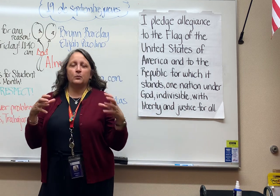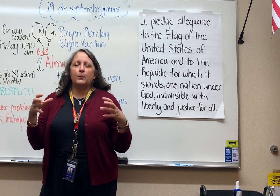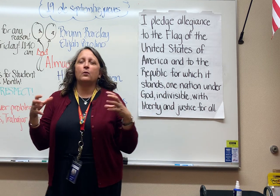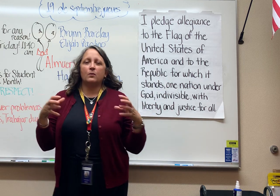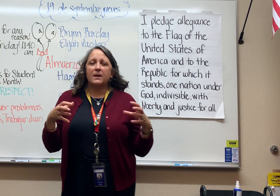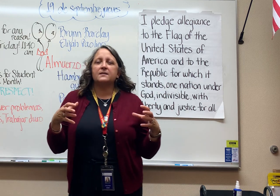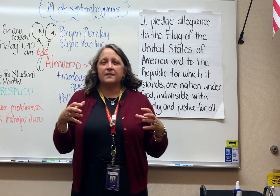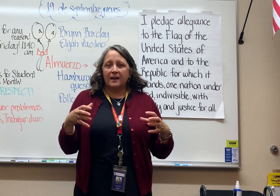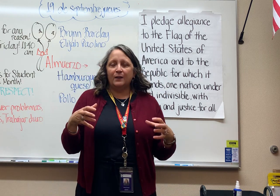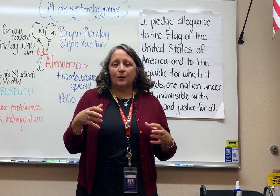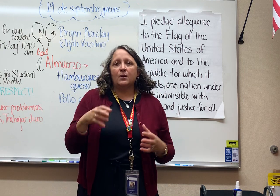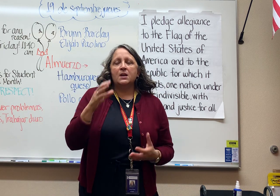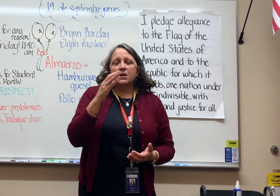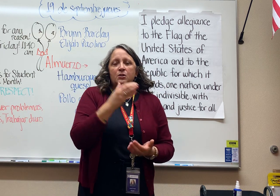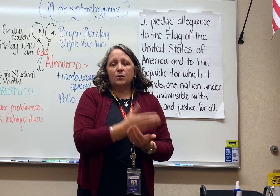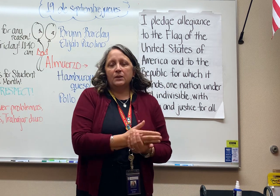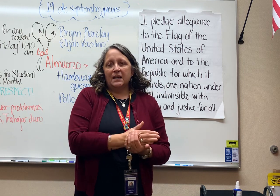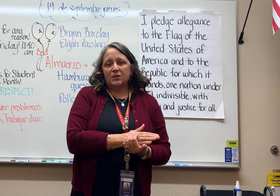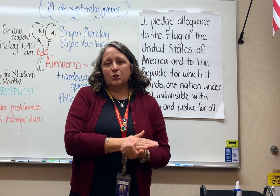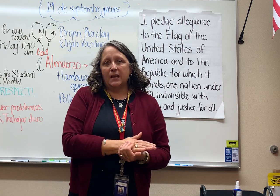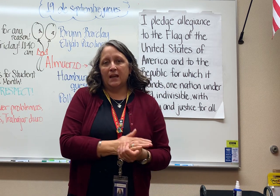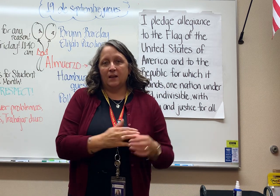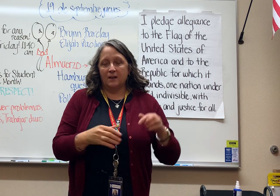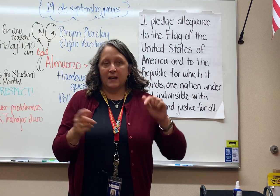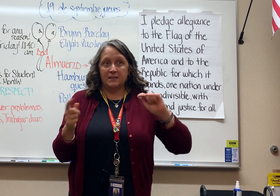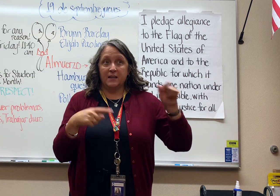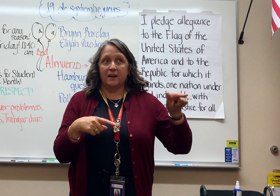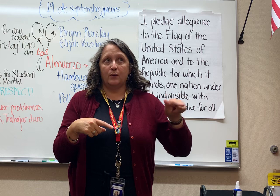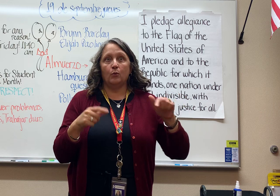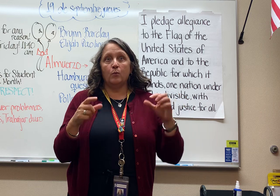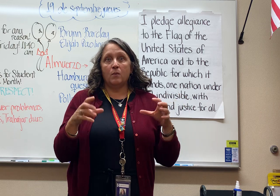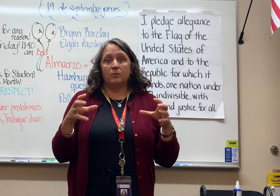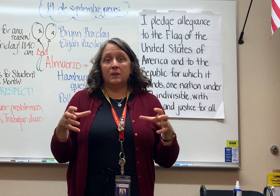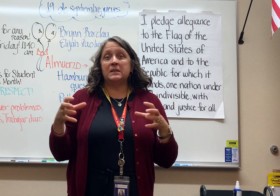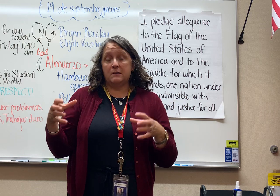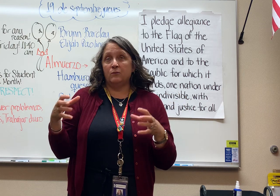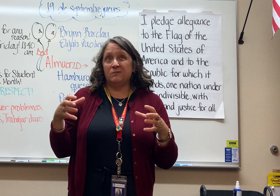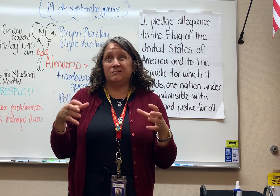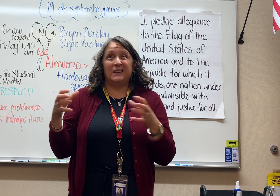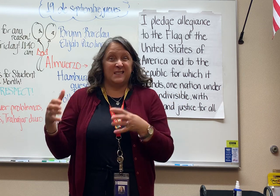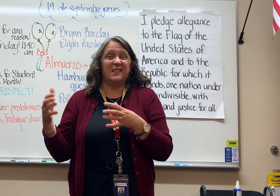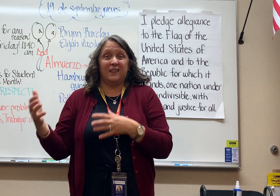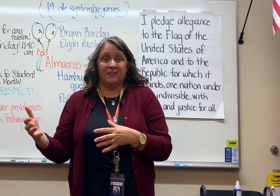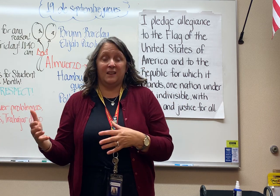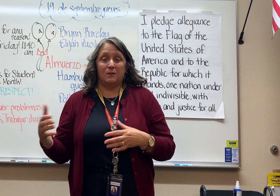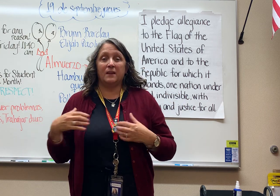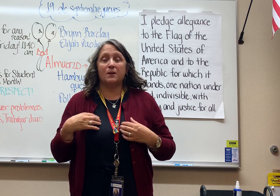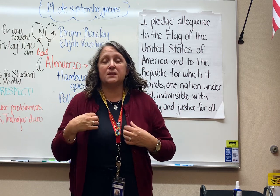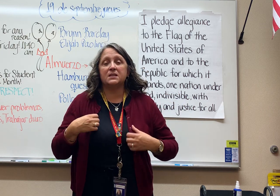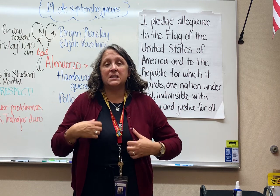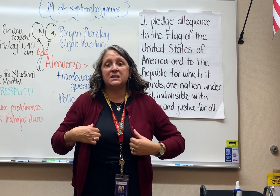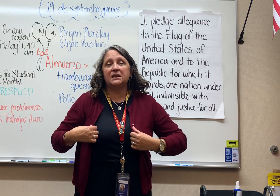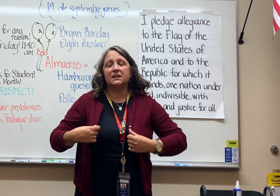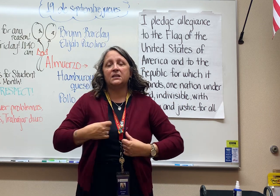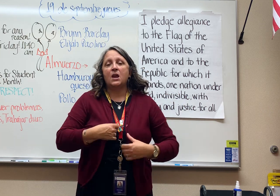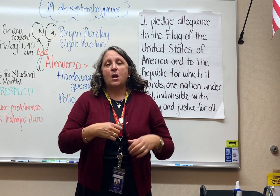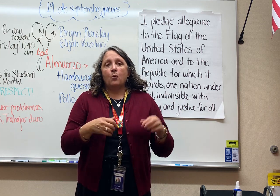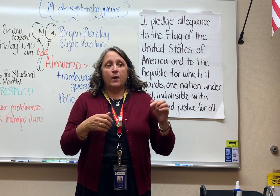poco más serio. So yesterday, ayer, hubo un incidente, right? There was this incident where